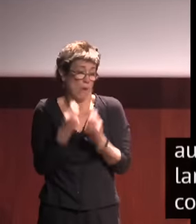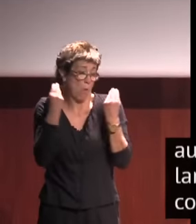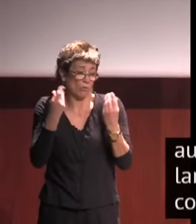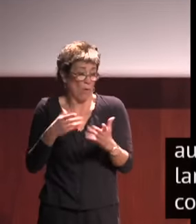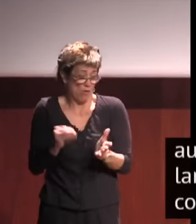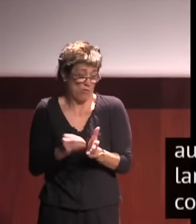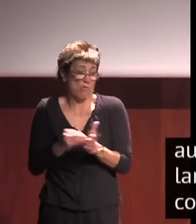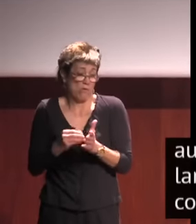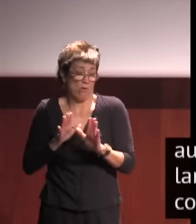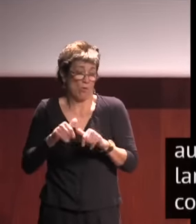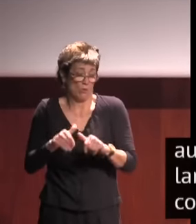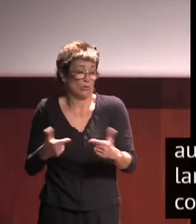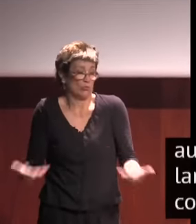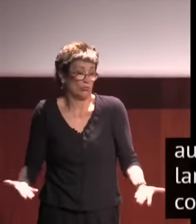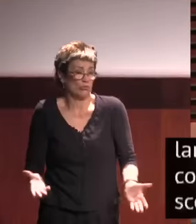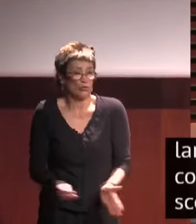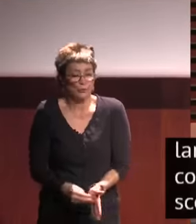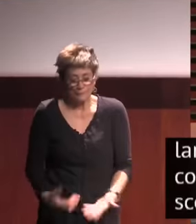encore aujourd'hui. »